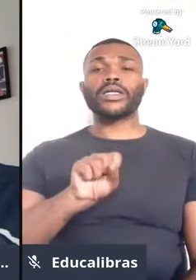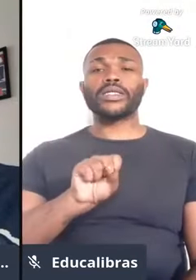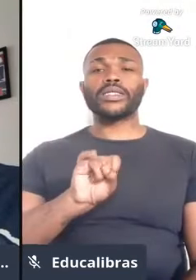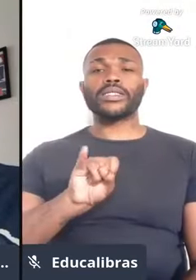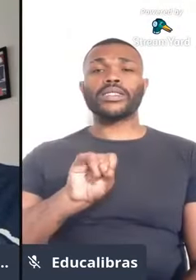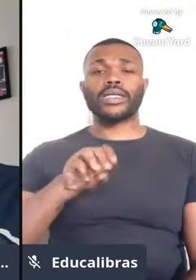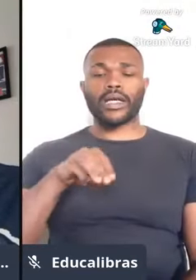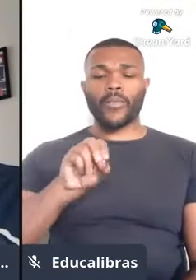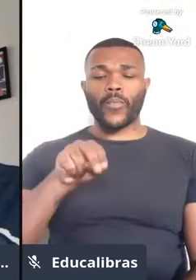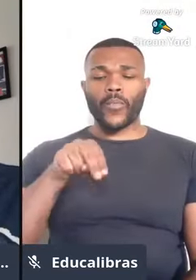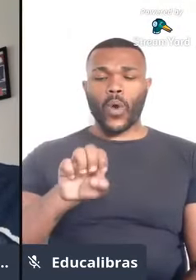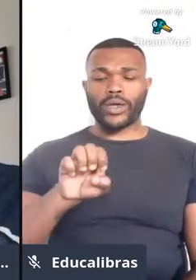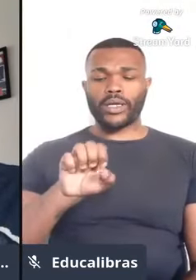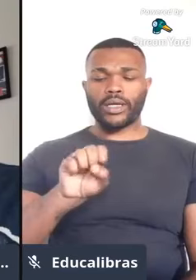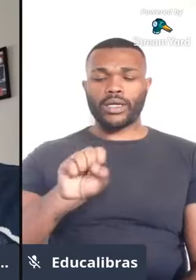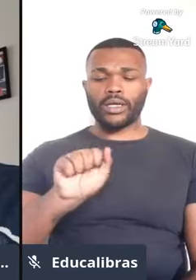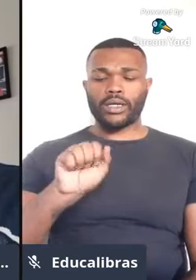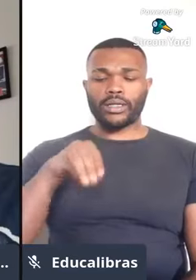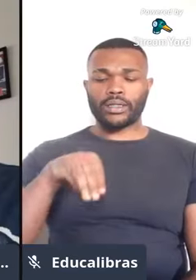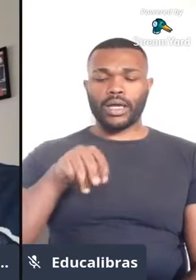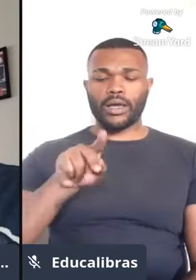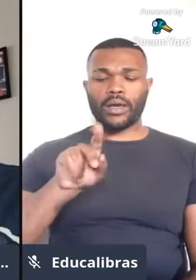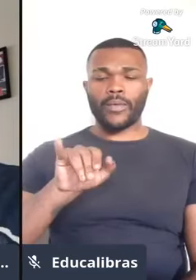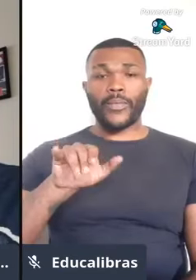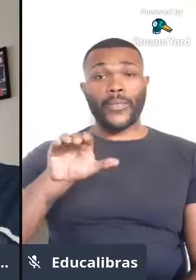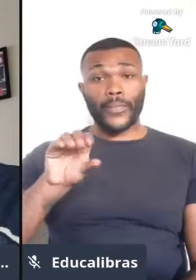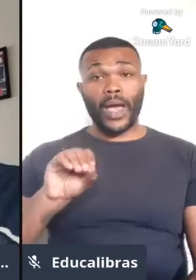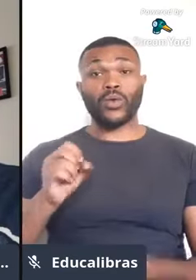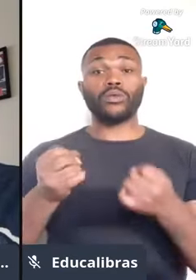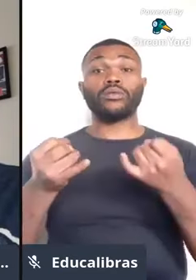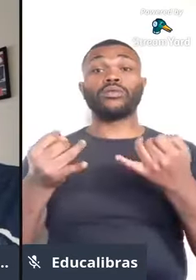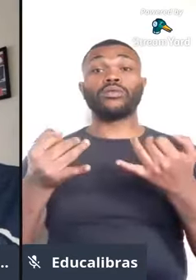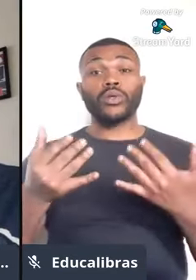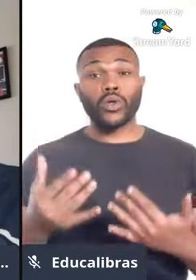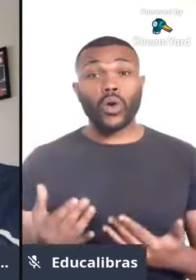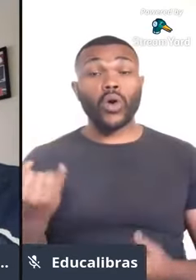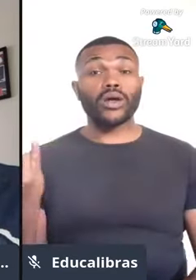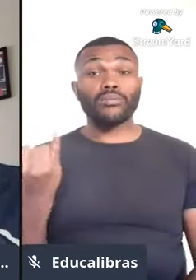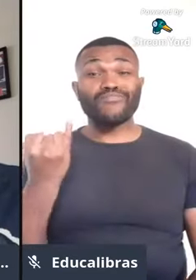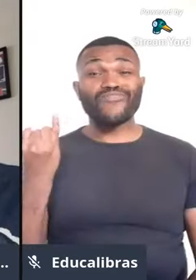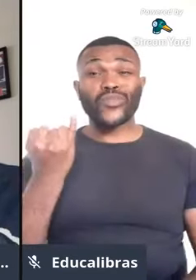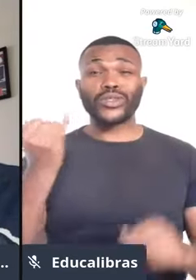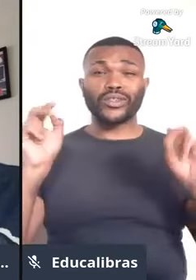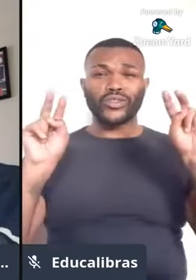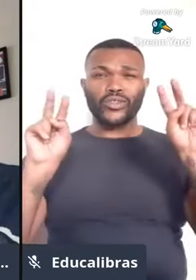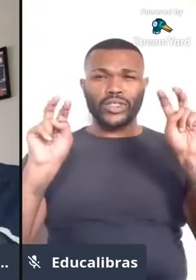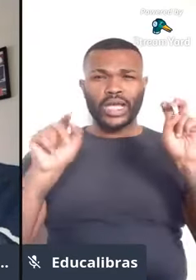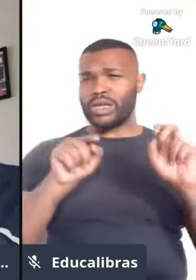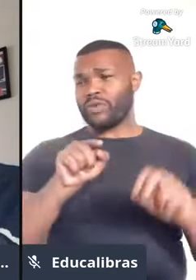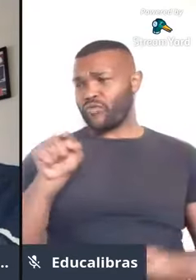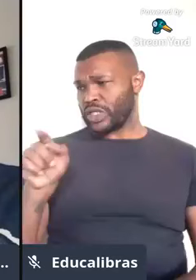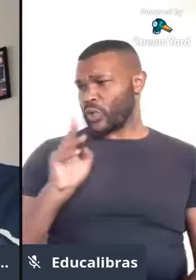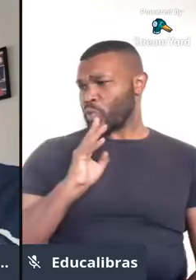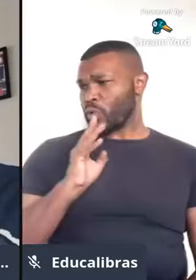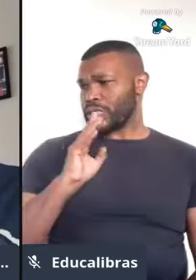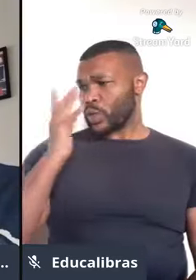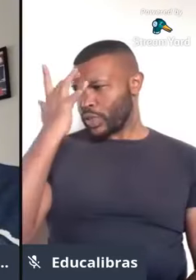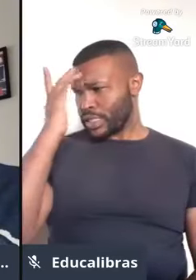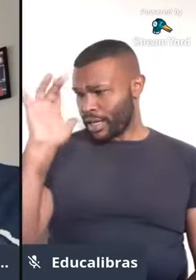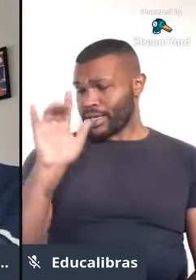mandou um postzinho sobre a importância dessa pauta. Não sei se você conhece a Simone. Simone é uma